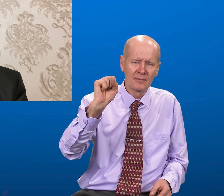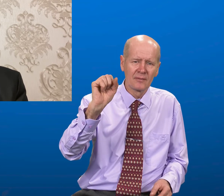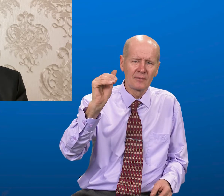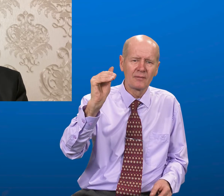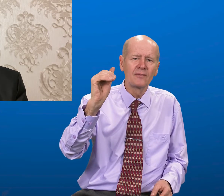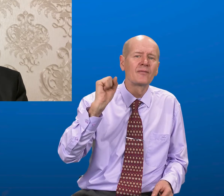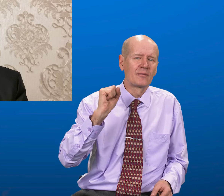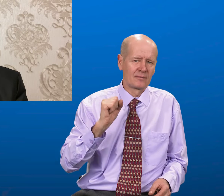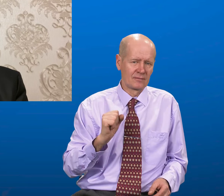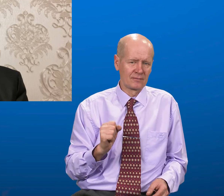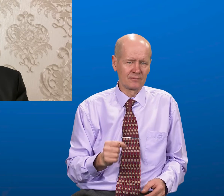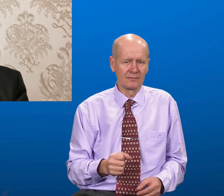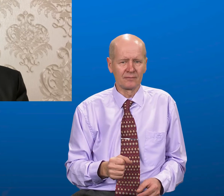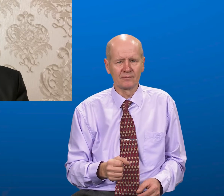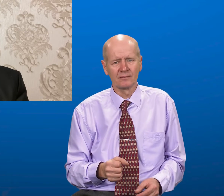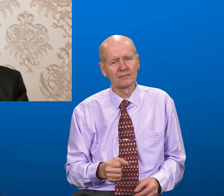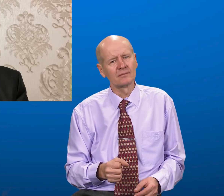предпринял просто